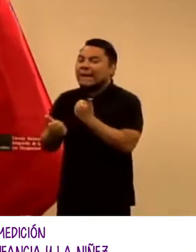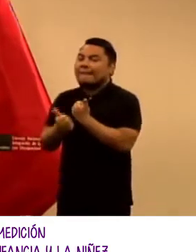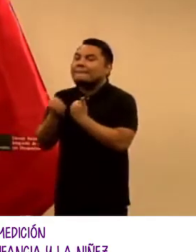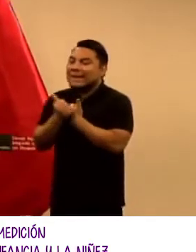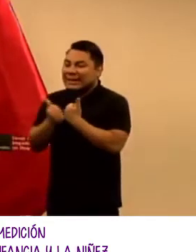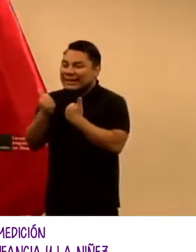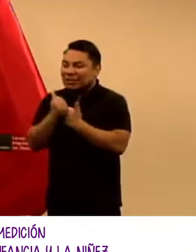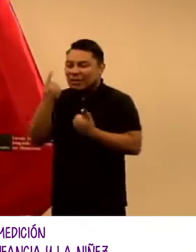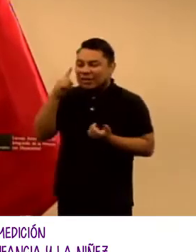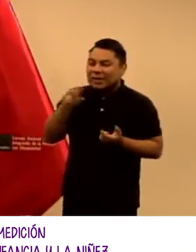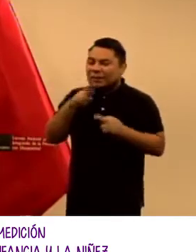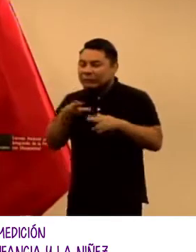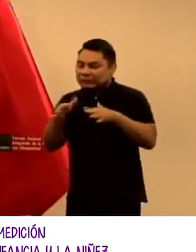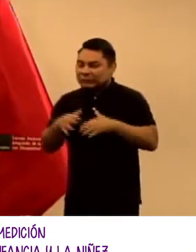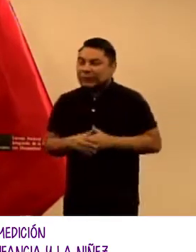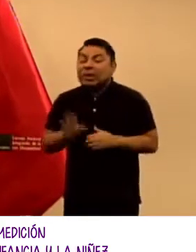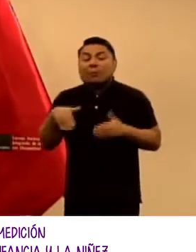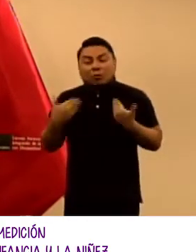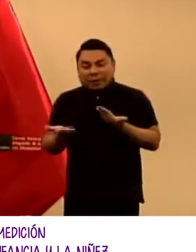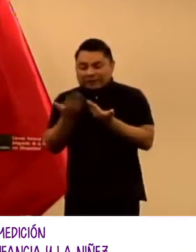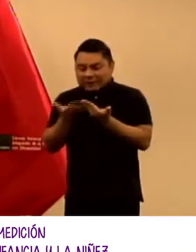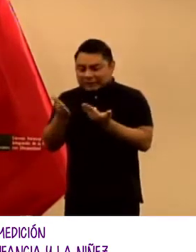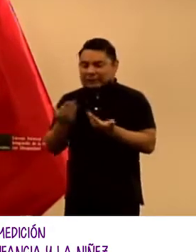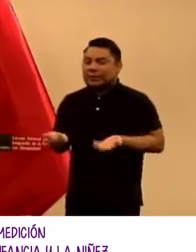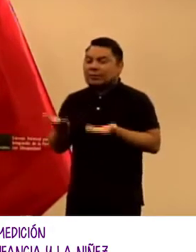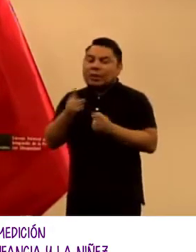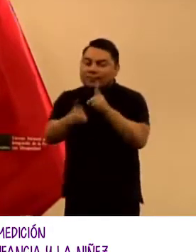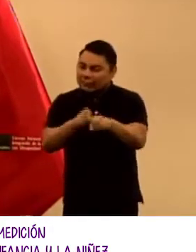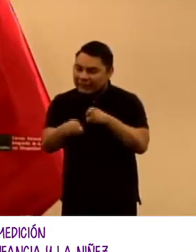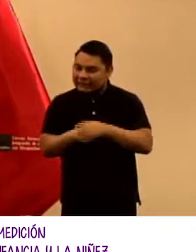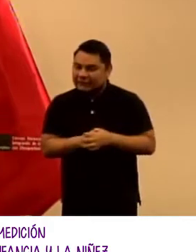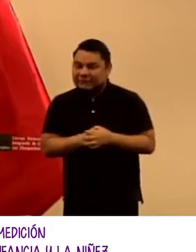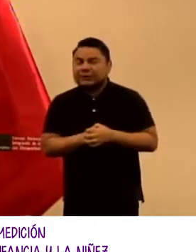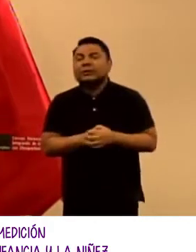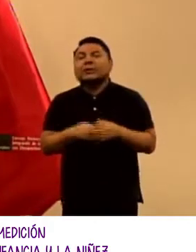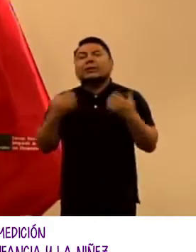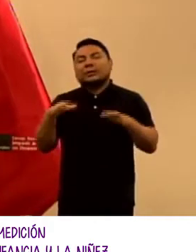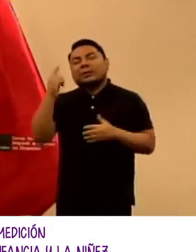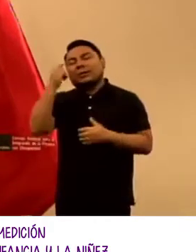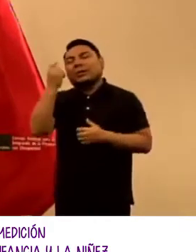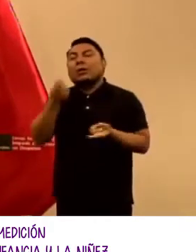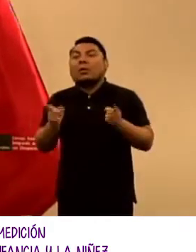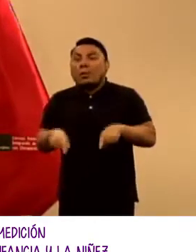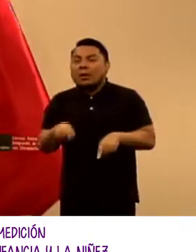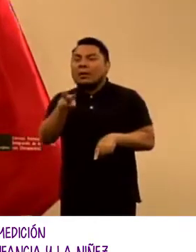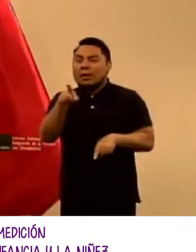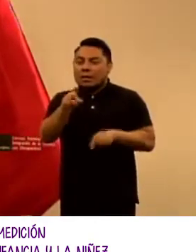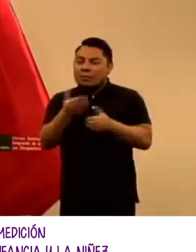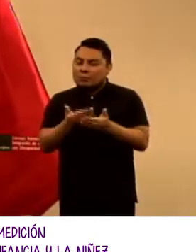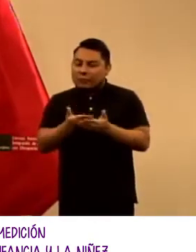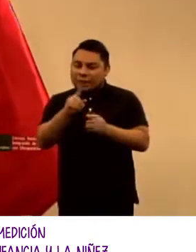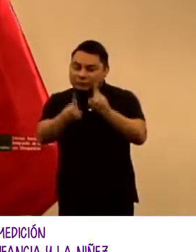para aclarar los conceptos y para facilitar el proceso de entrevistas. Y nos dimos cuenta a la hora de hacer estas pruebas